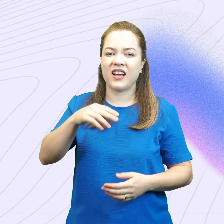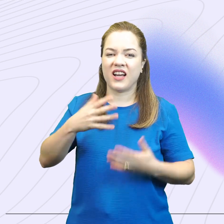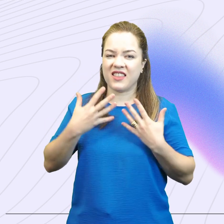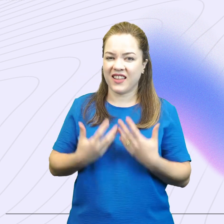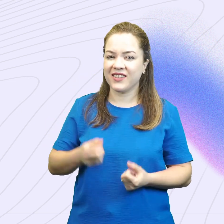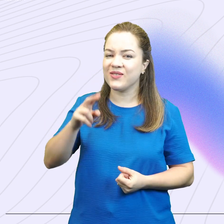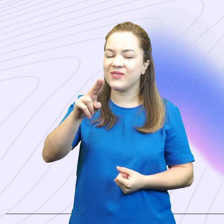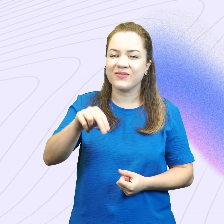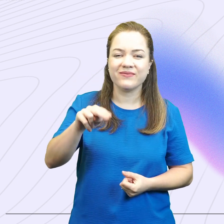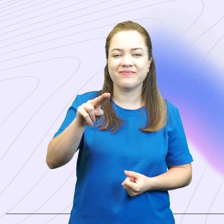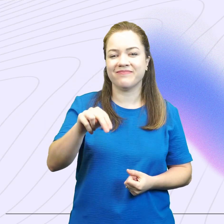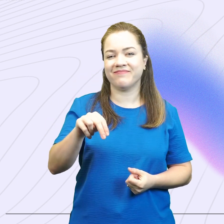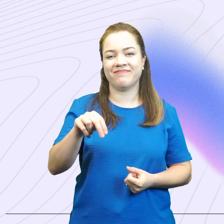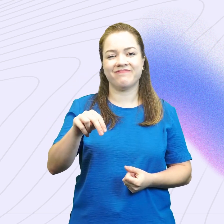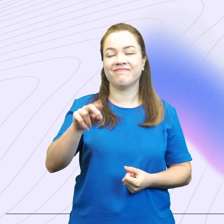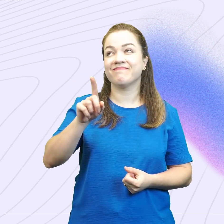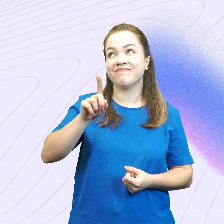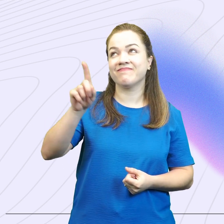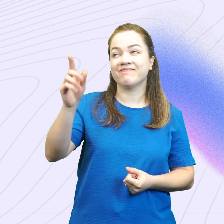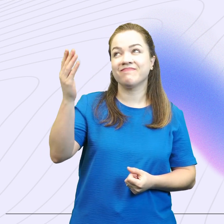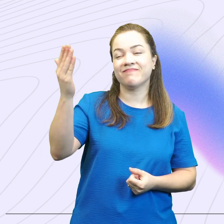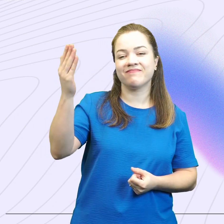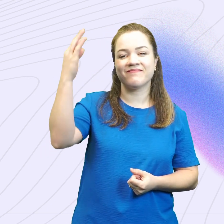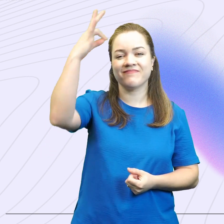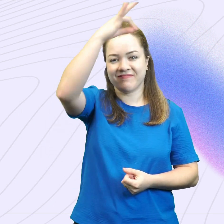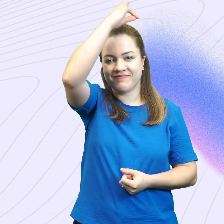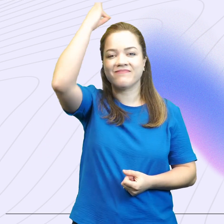cansado, é o Espírito Santo.